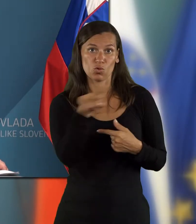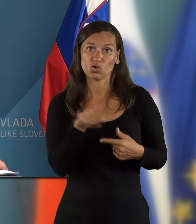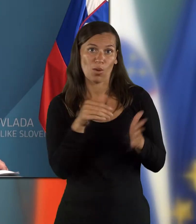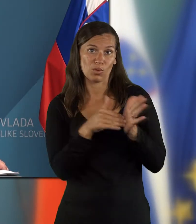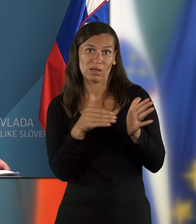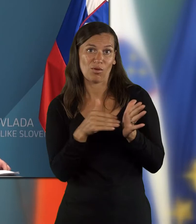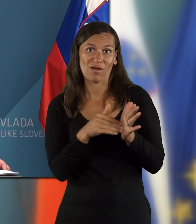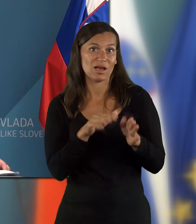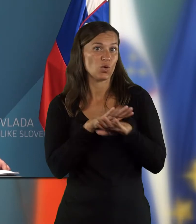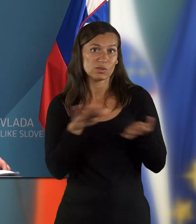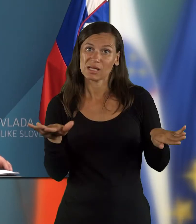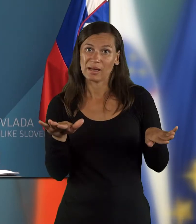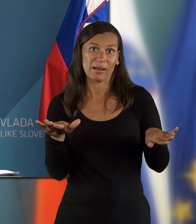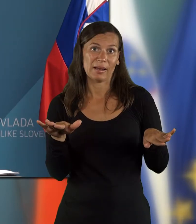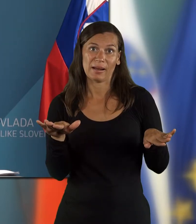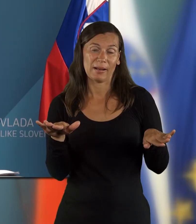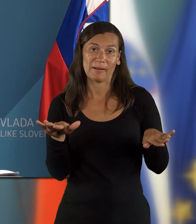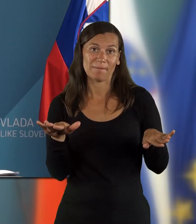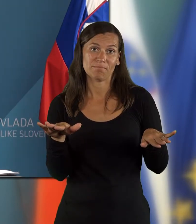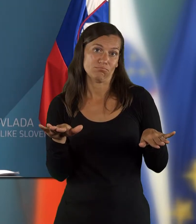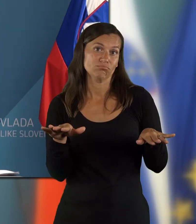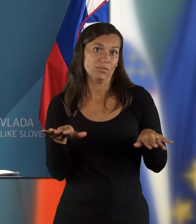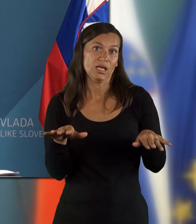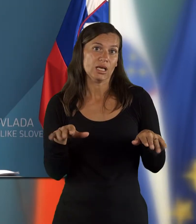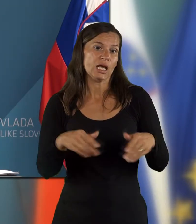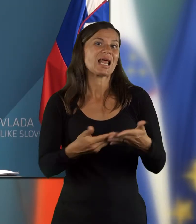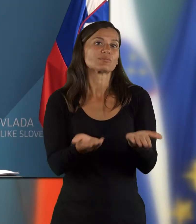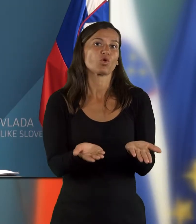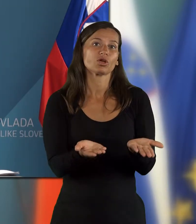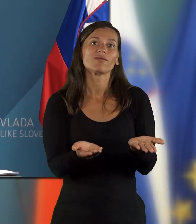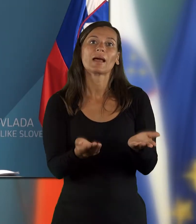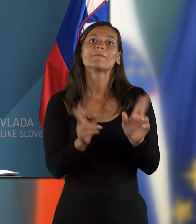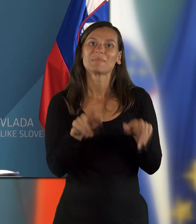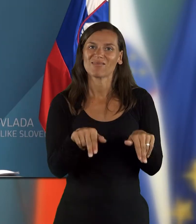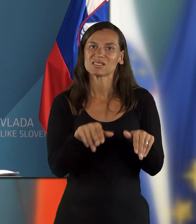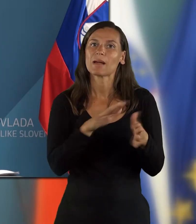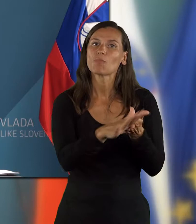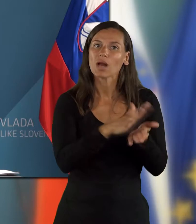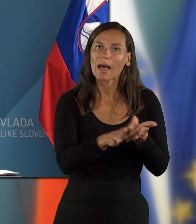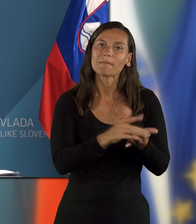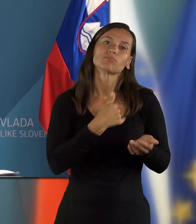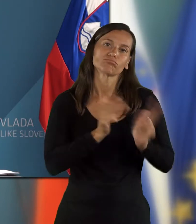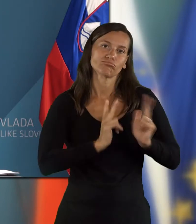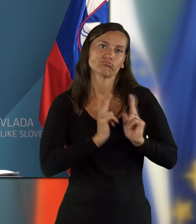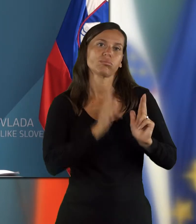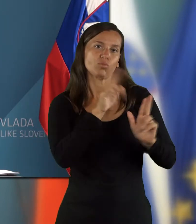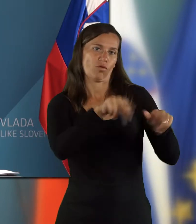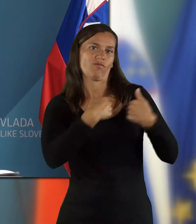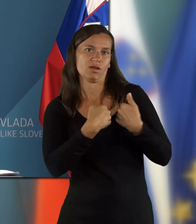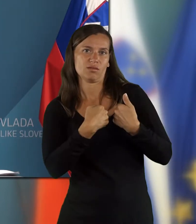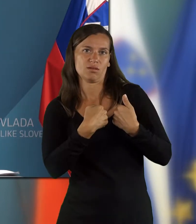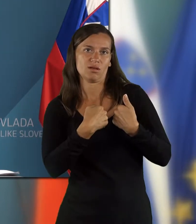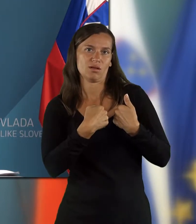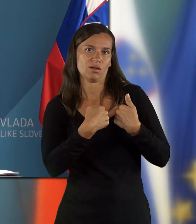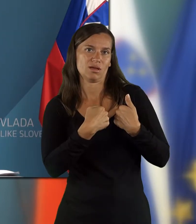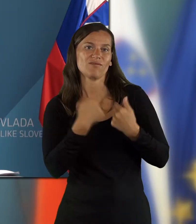bodo potrebovali vseh pri njih razpoložljivih pravic porabe, pričakujem, da jih bodo